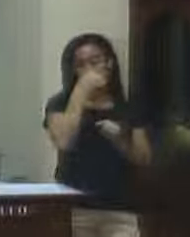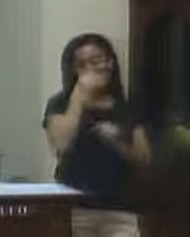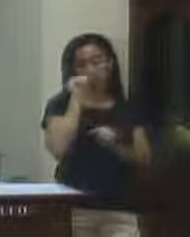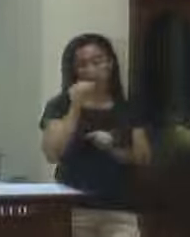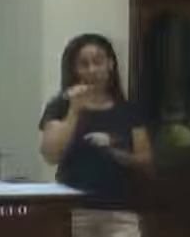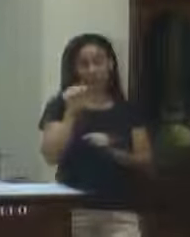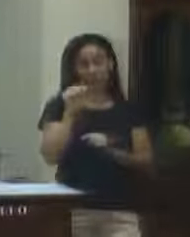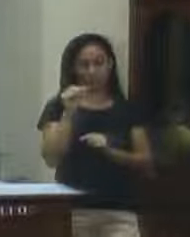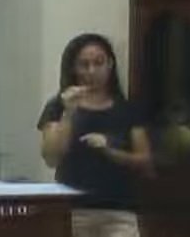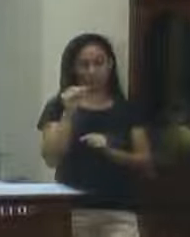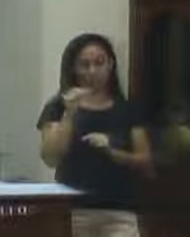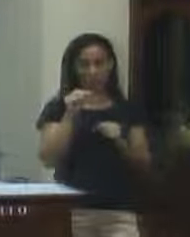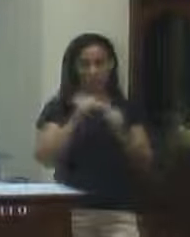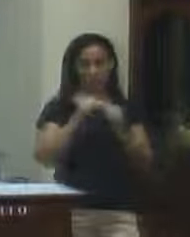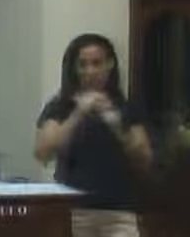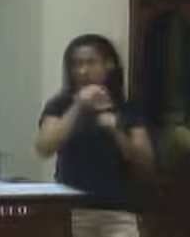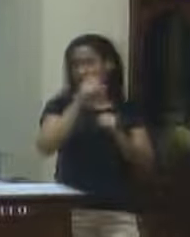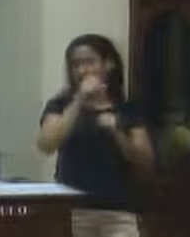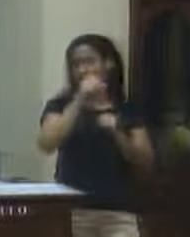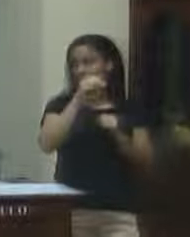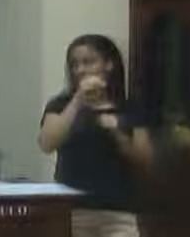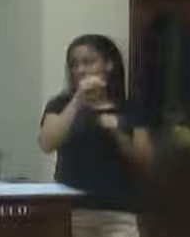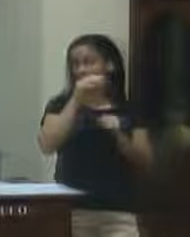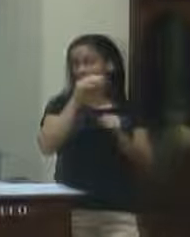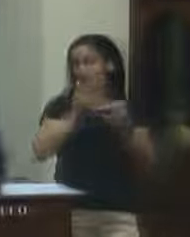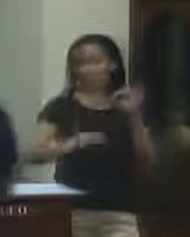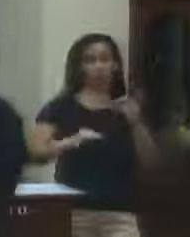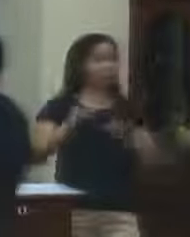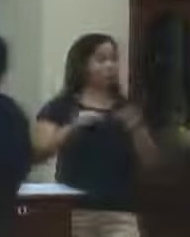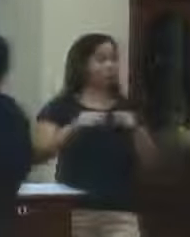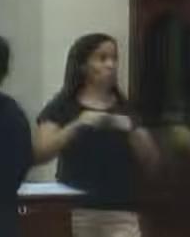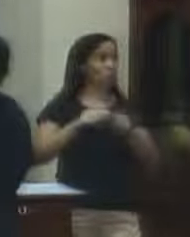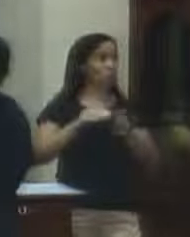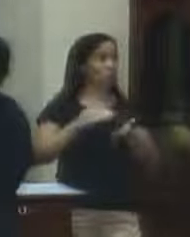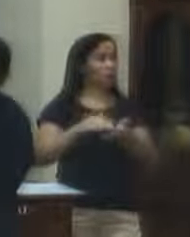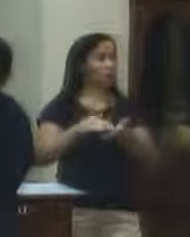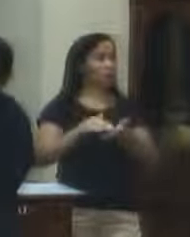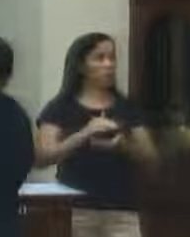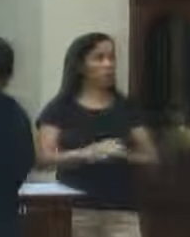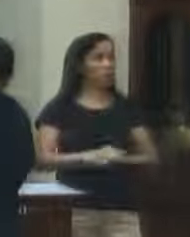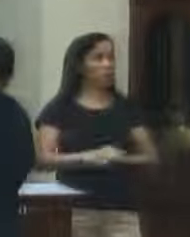quem confecciona o decreto é o jurídico. A pedido da secretaria.